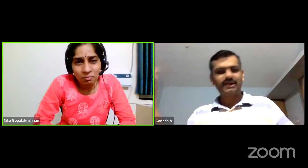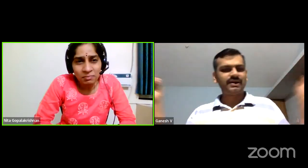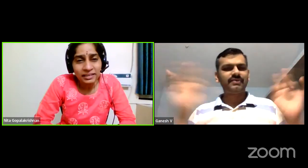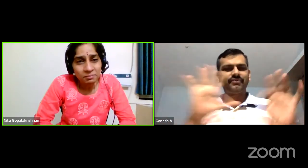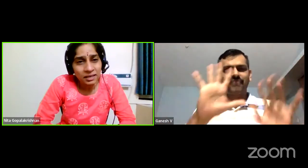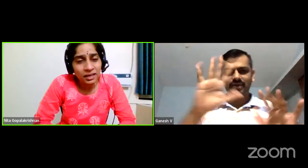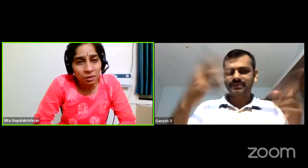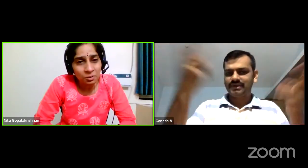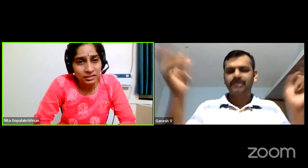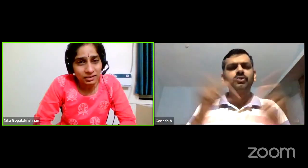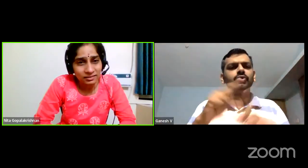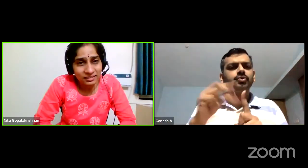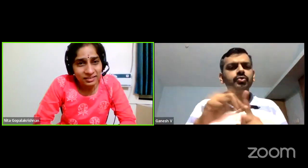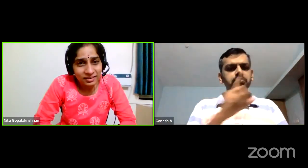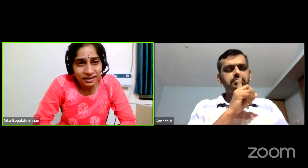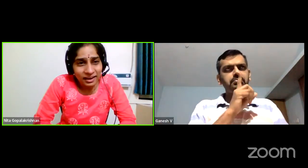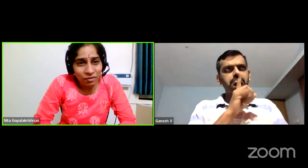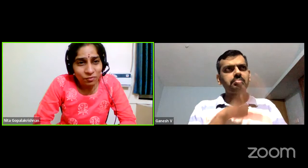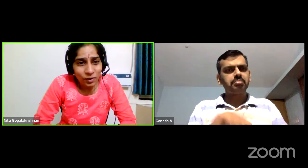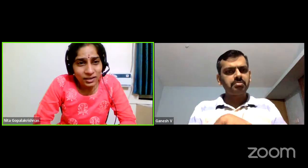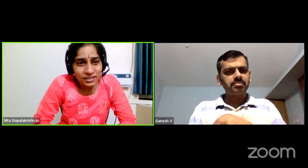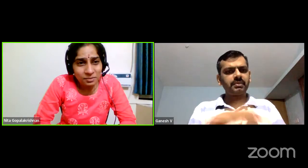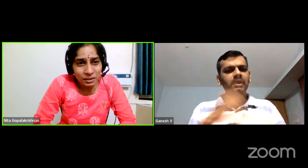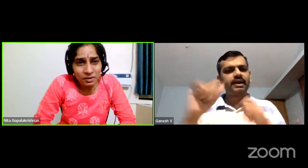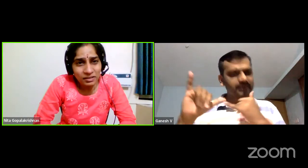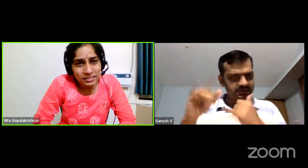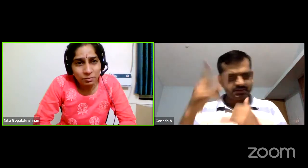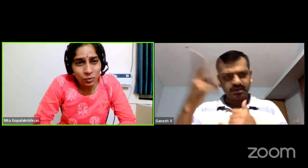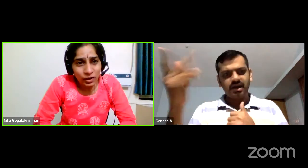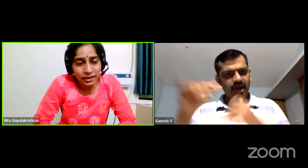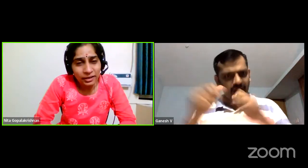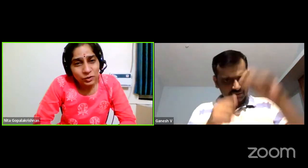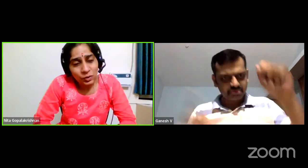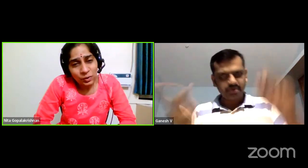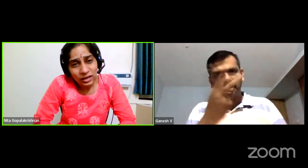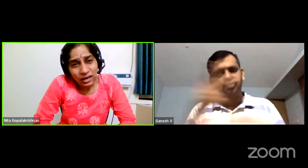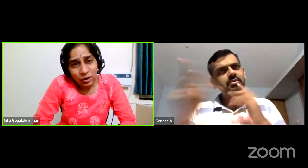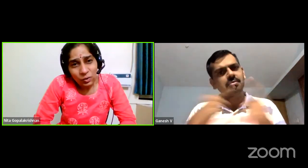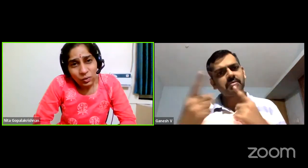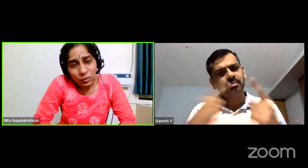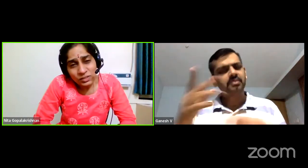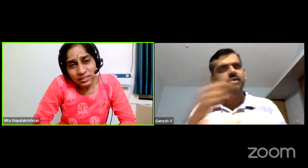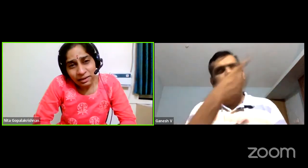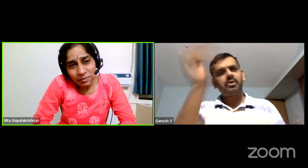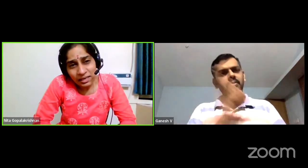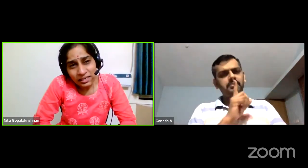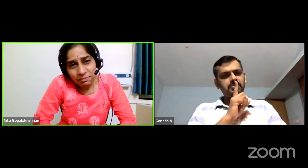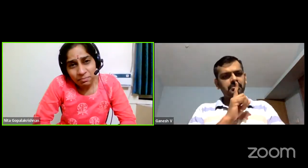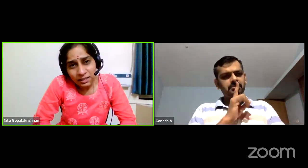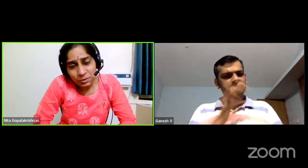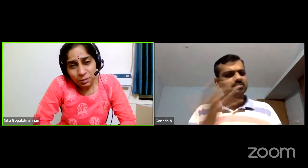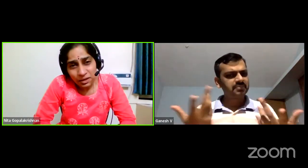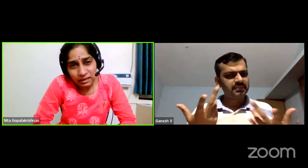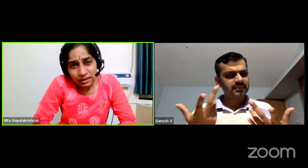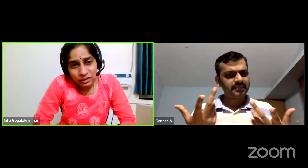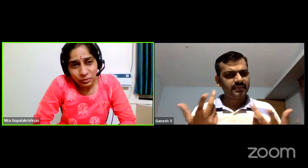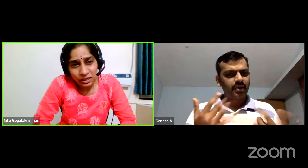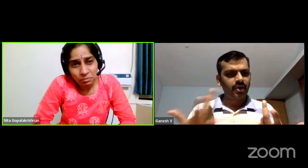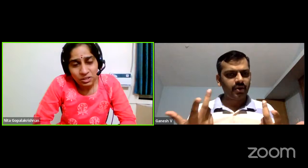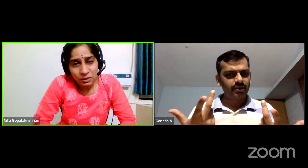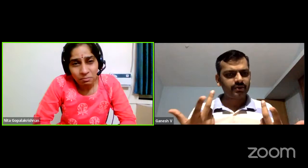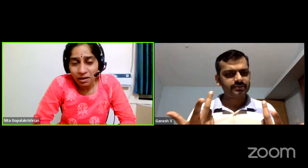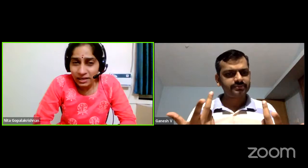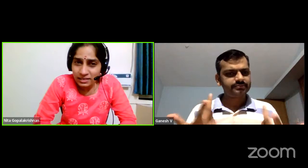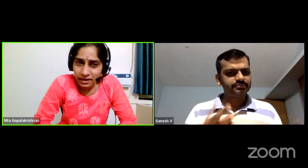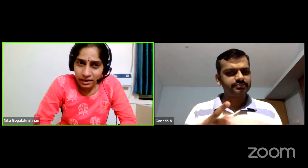समय मैदान में क्या हो रहा था? वॉर के समय में ये सब हो रहा है, तो उस टाइम में ये जब बात हो रही है इन